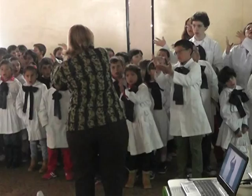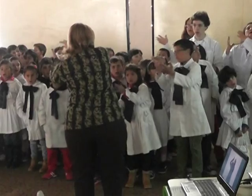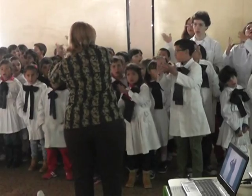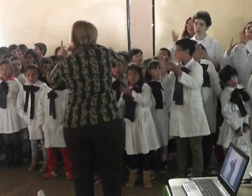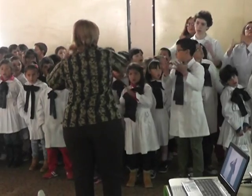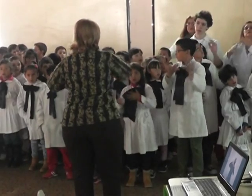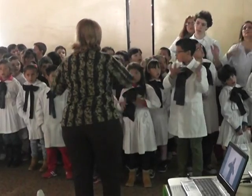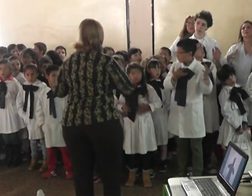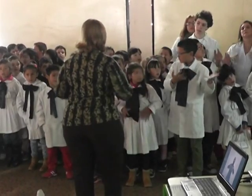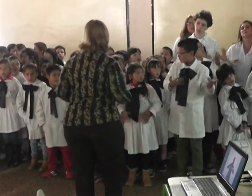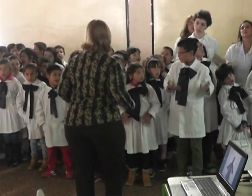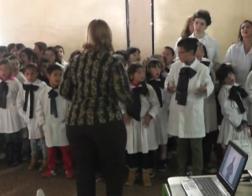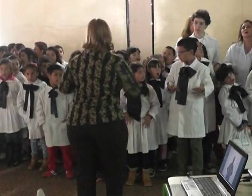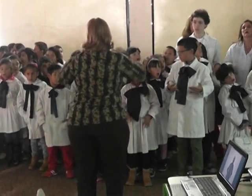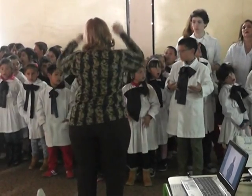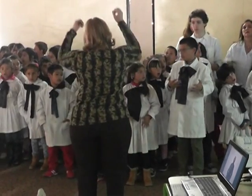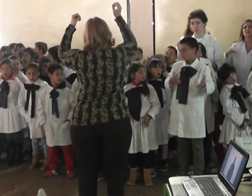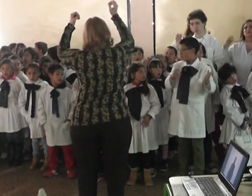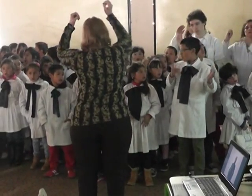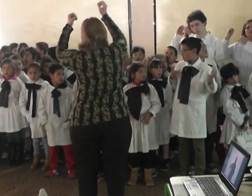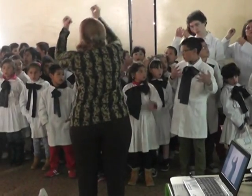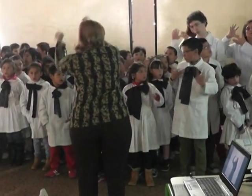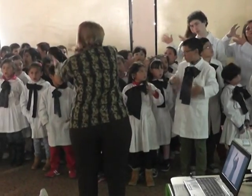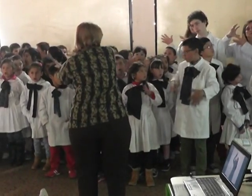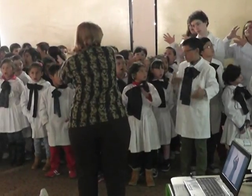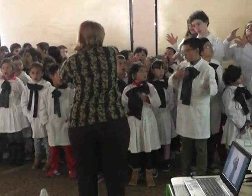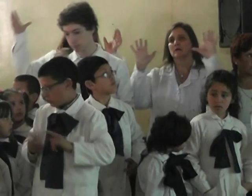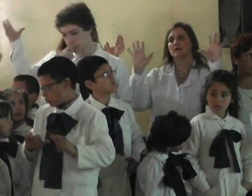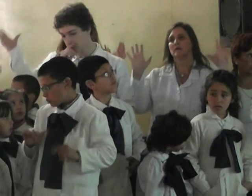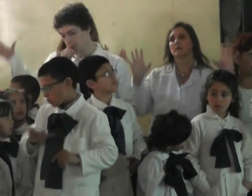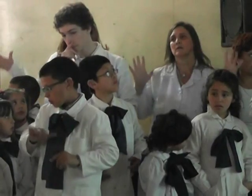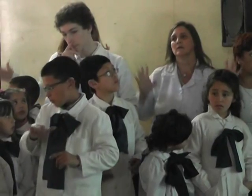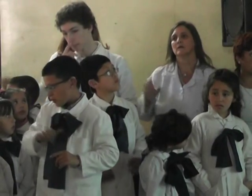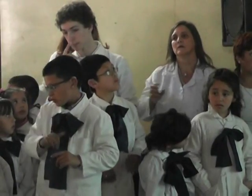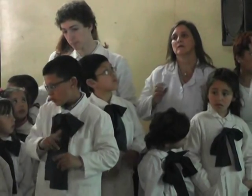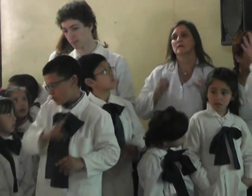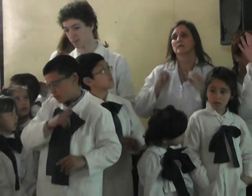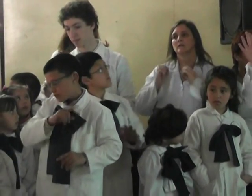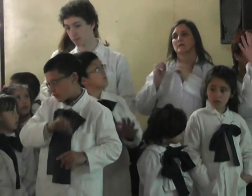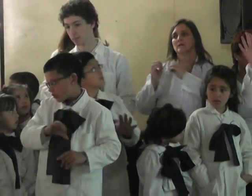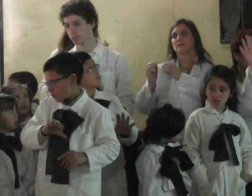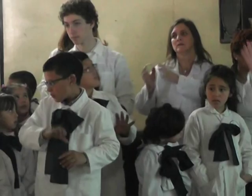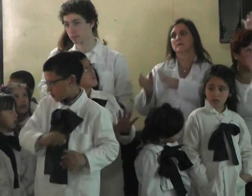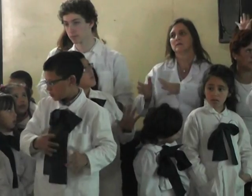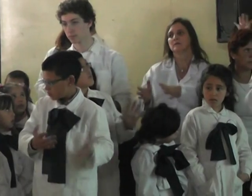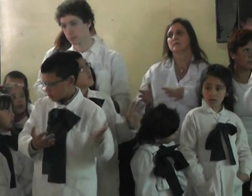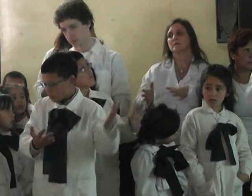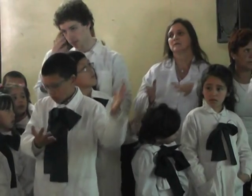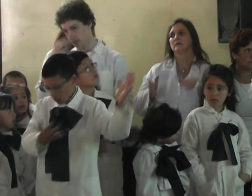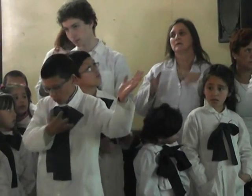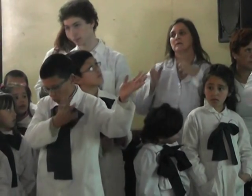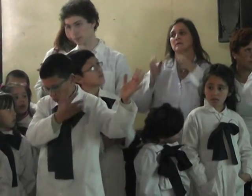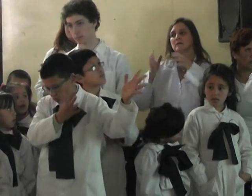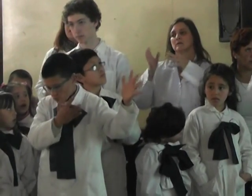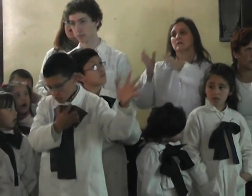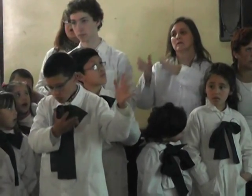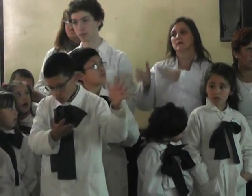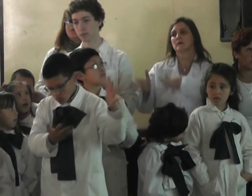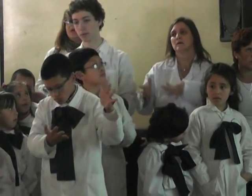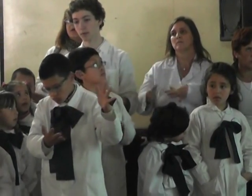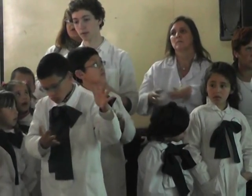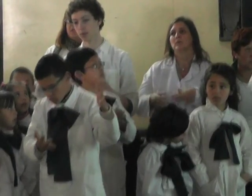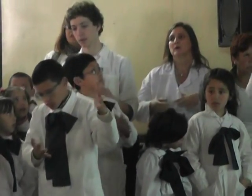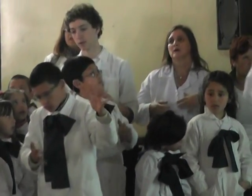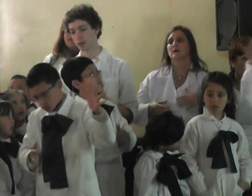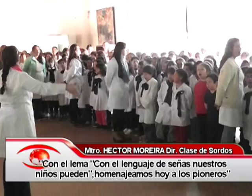de enseñar. En nuestra Florida, en el año 1965, se creó la clase de